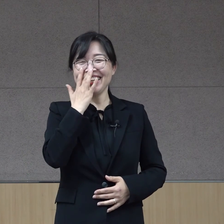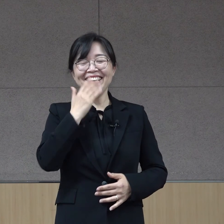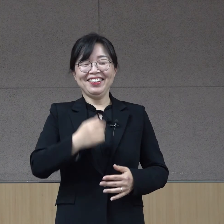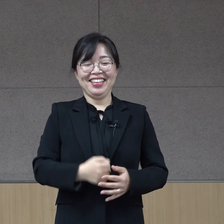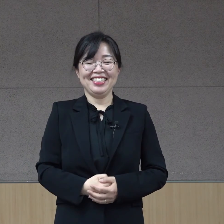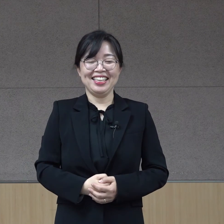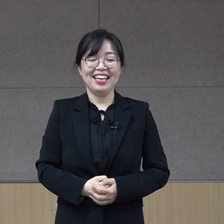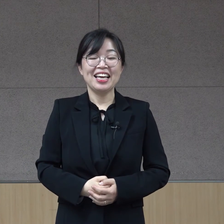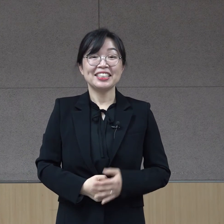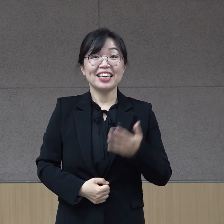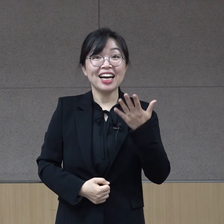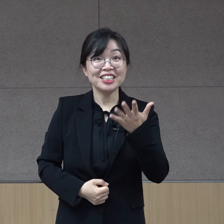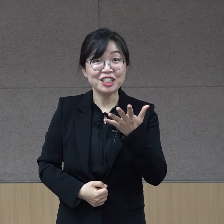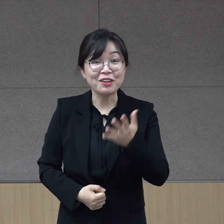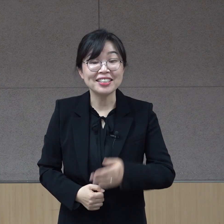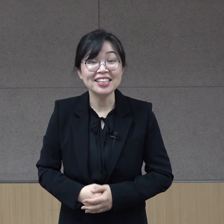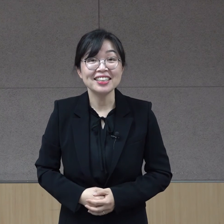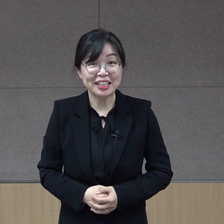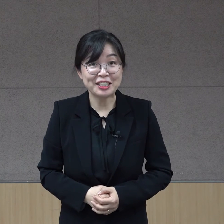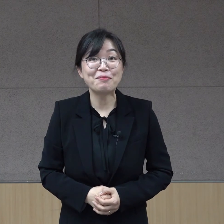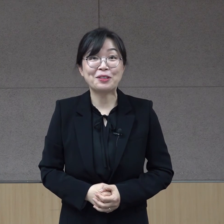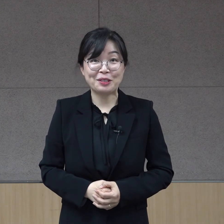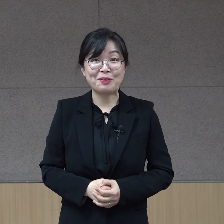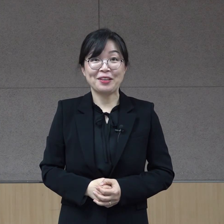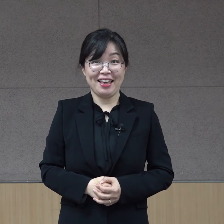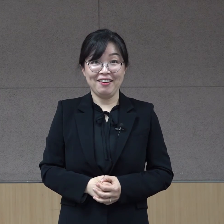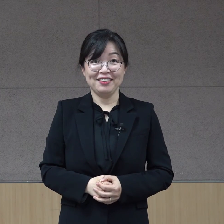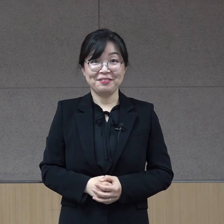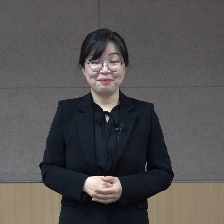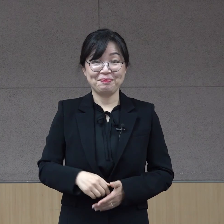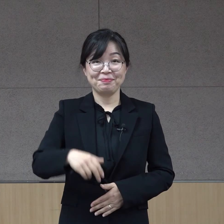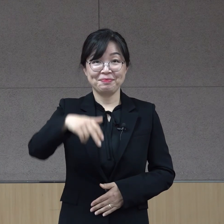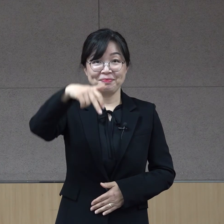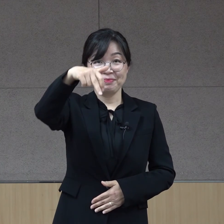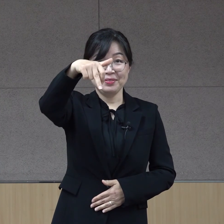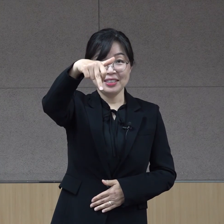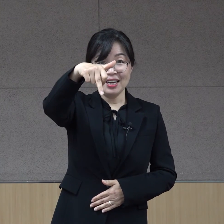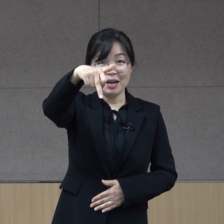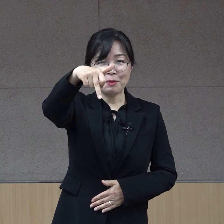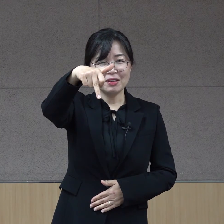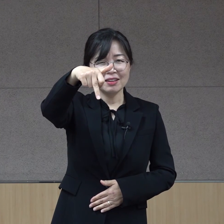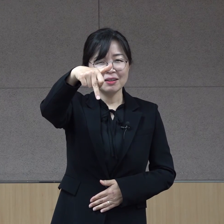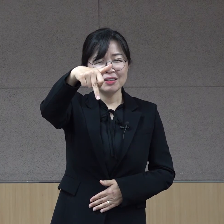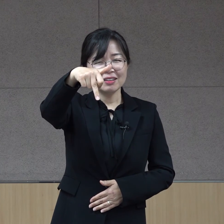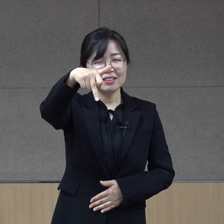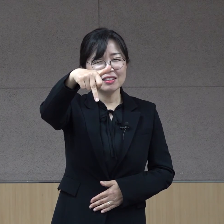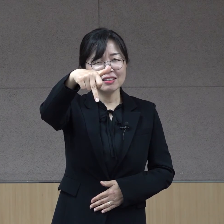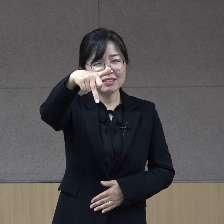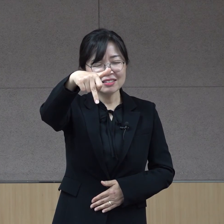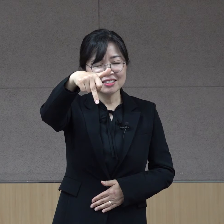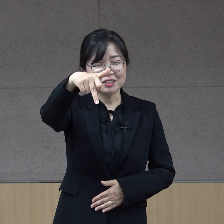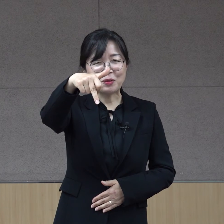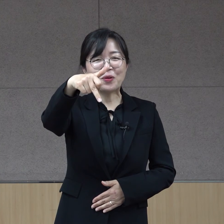모르시겠어요? 네, 제가 지화를 다시 한번 써볼게요. 자, 한번. 그리고